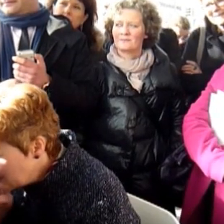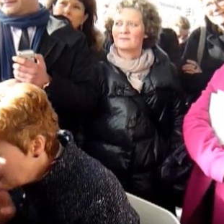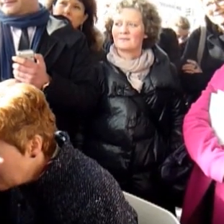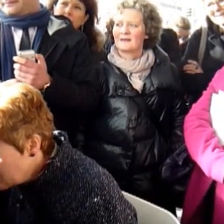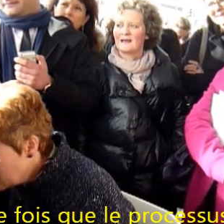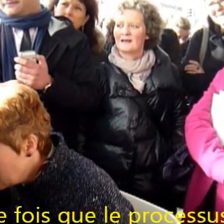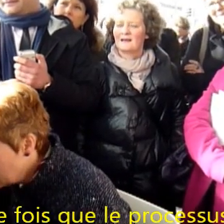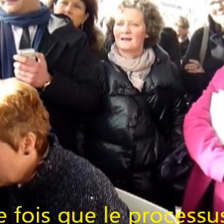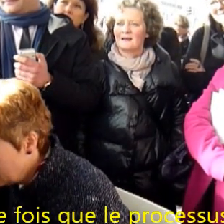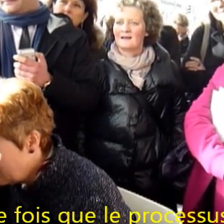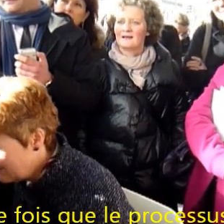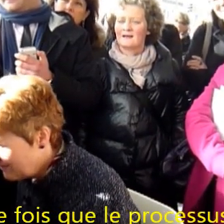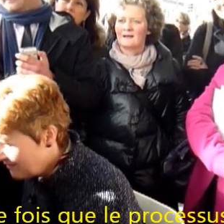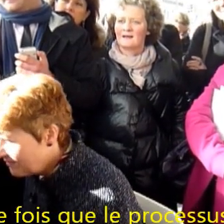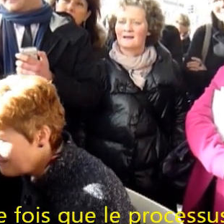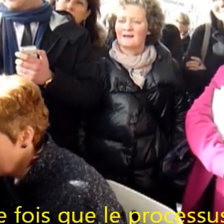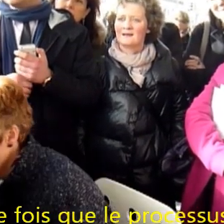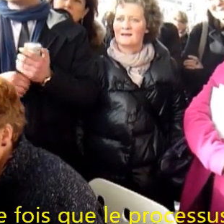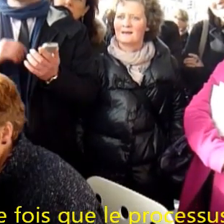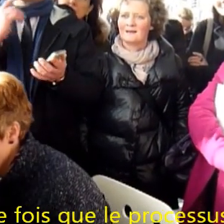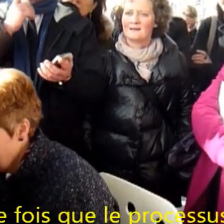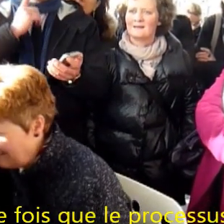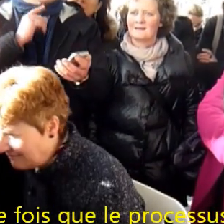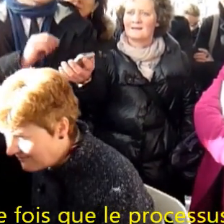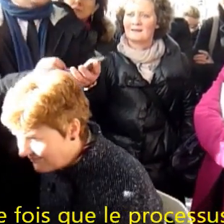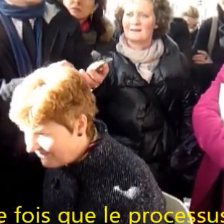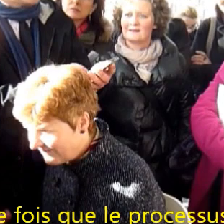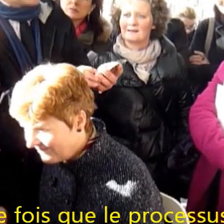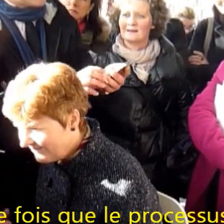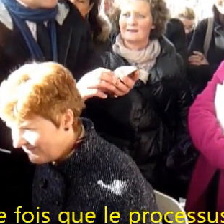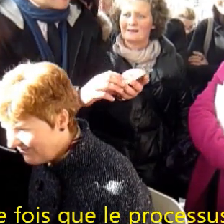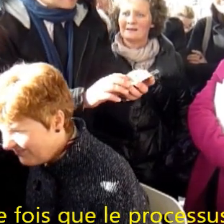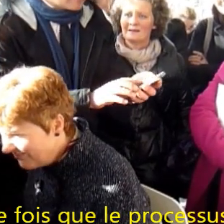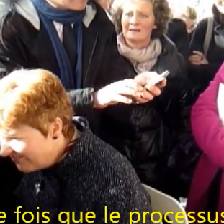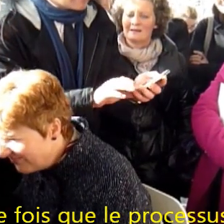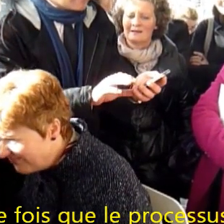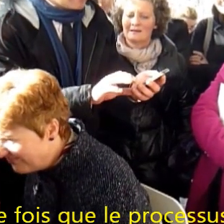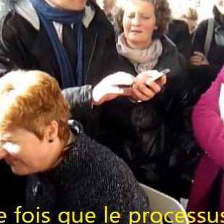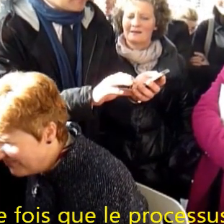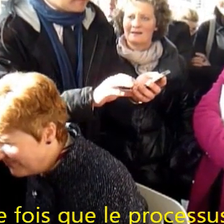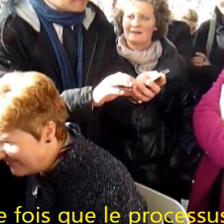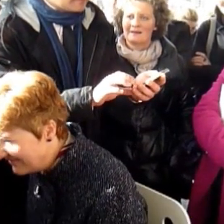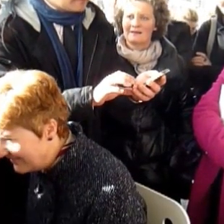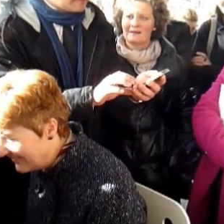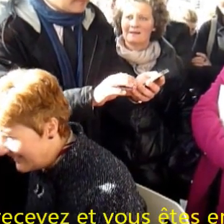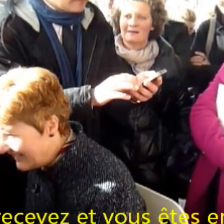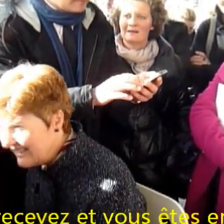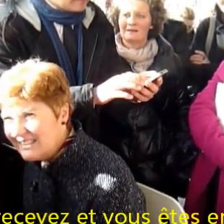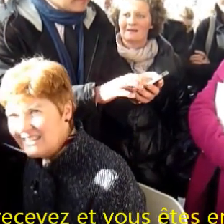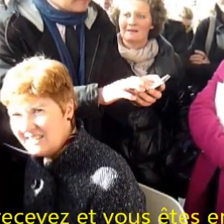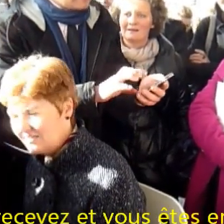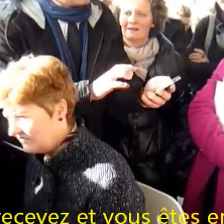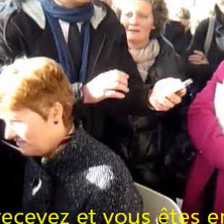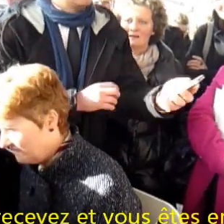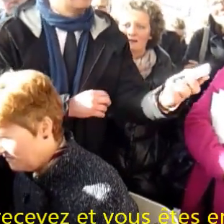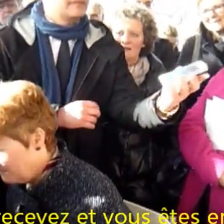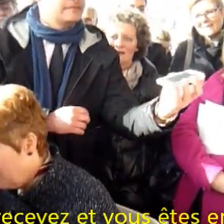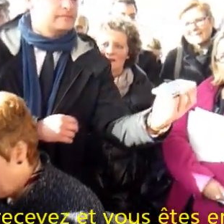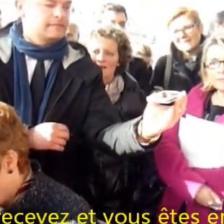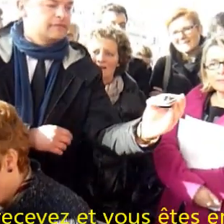apparemment. Et ensuite, une fois que le processus est en cours, l'appel est passé et vous le recevez, vous êtes en liaison directe.